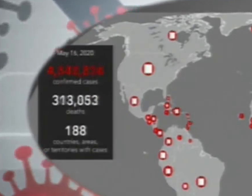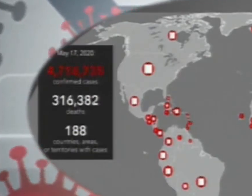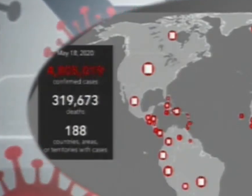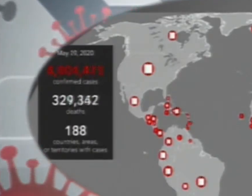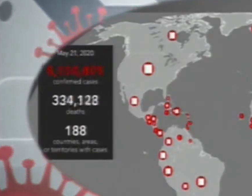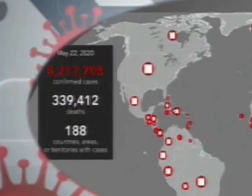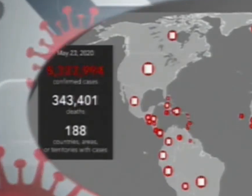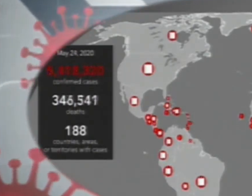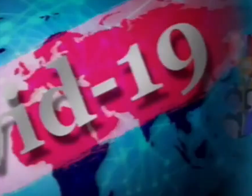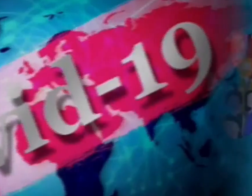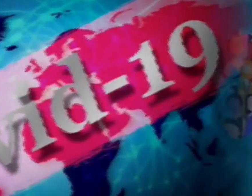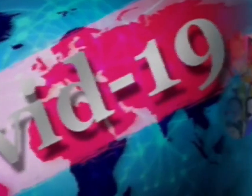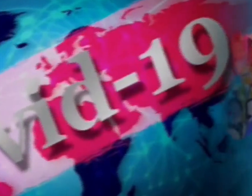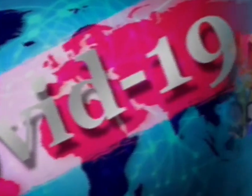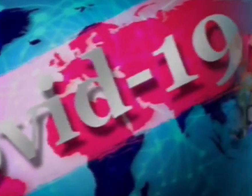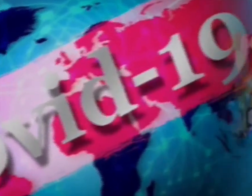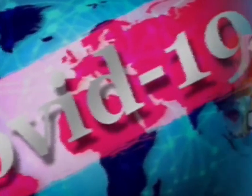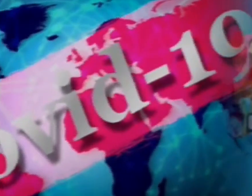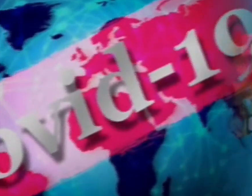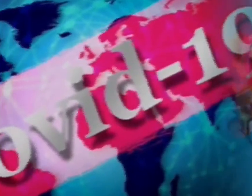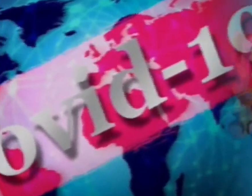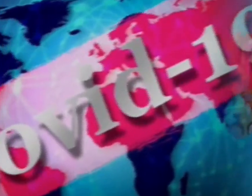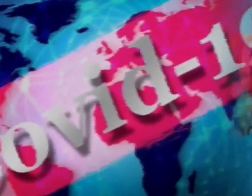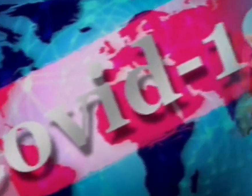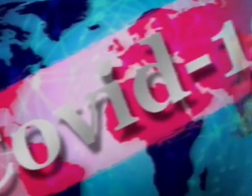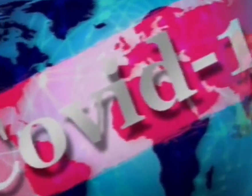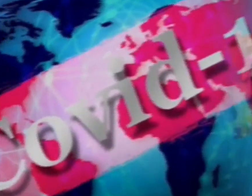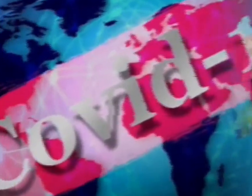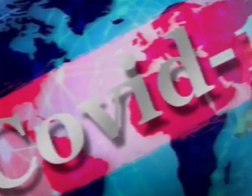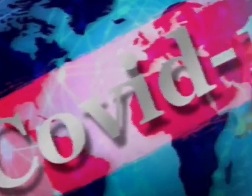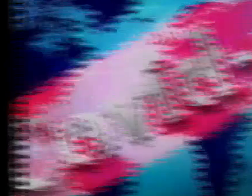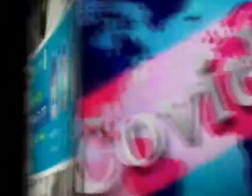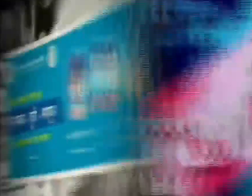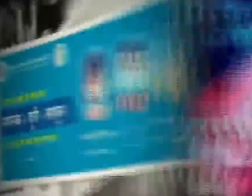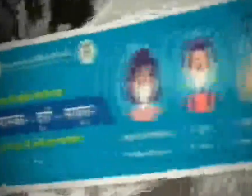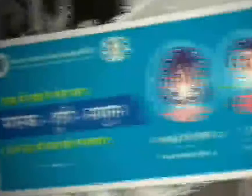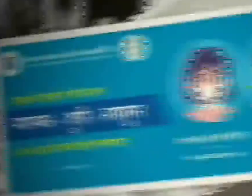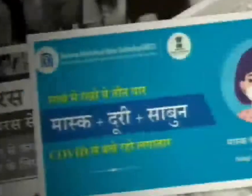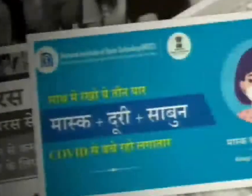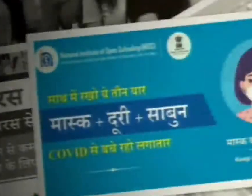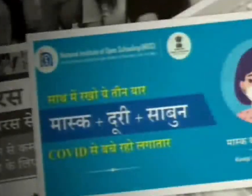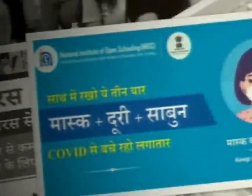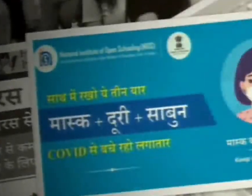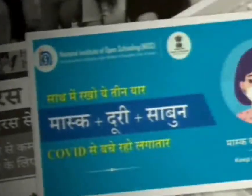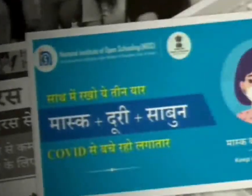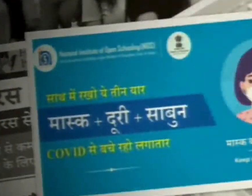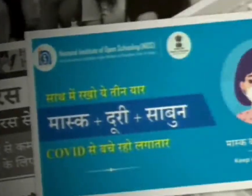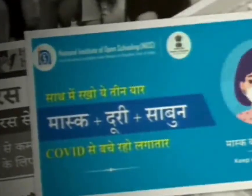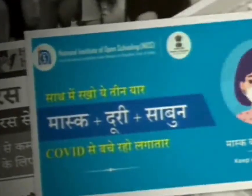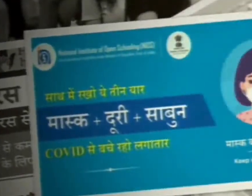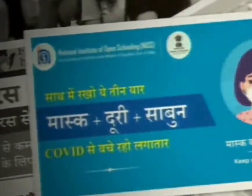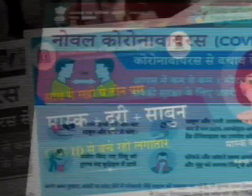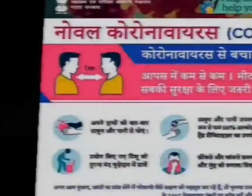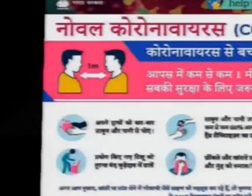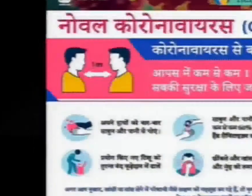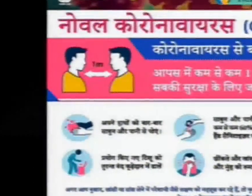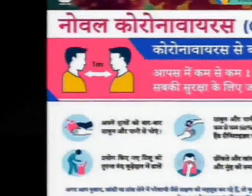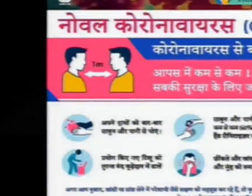समस्या। लाखों लोग इस संक्रमण की चपेट में। इसका निदान है जागरूकता के साथ हम और